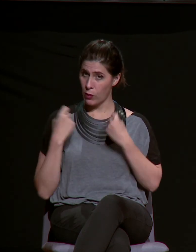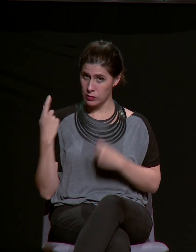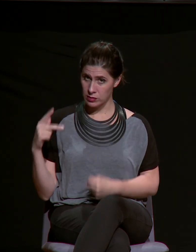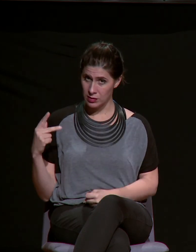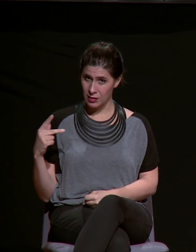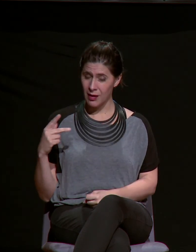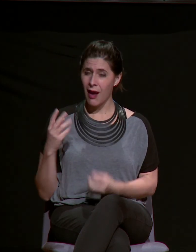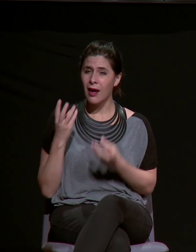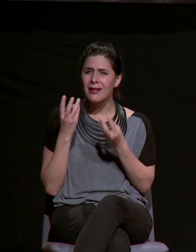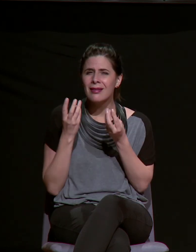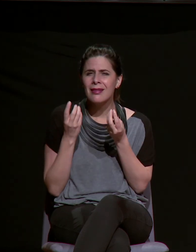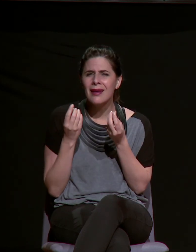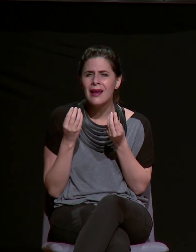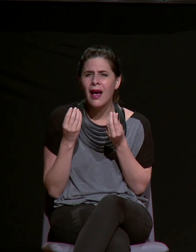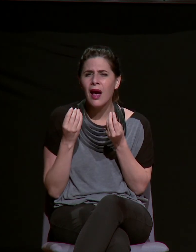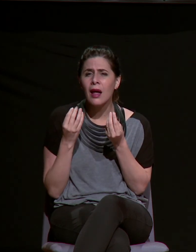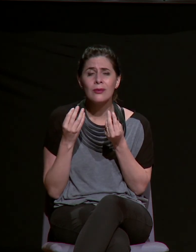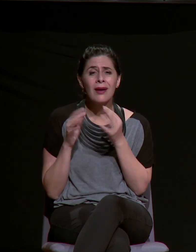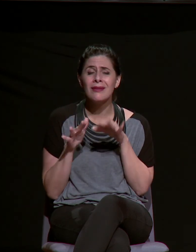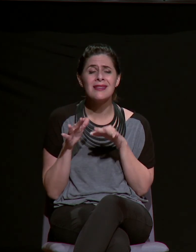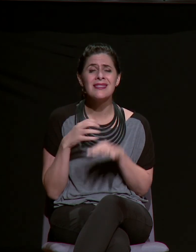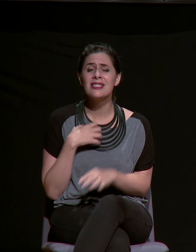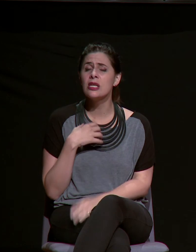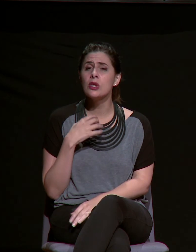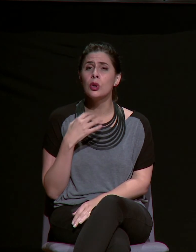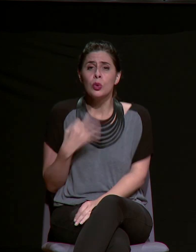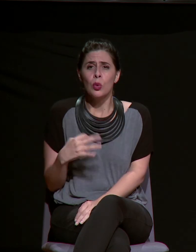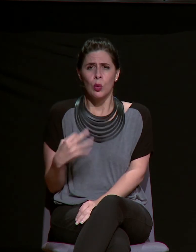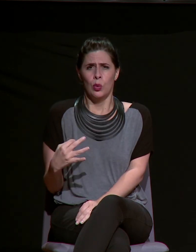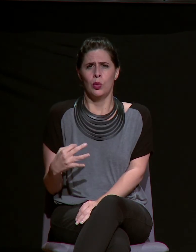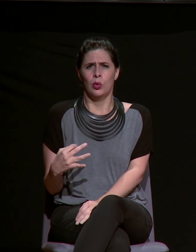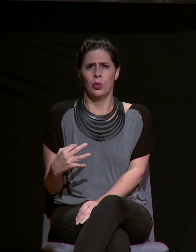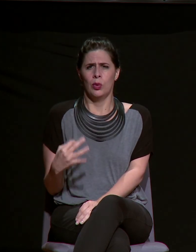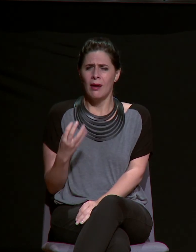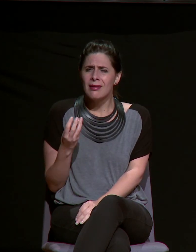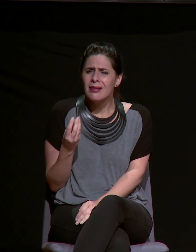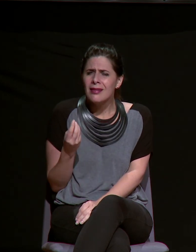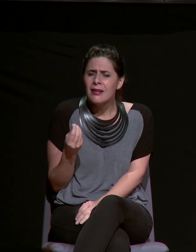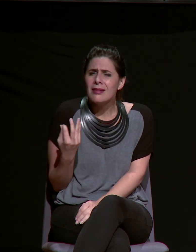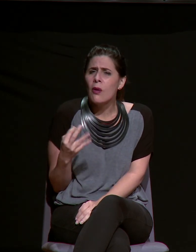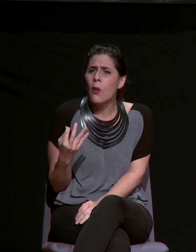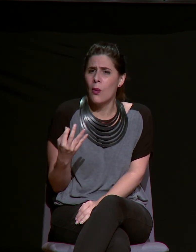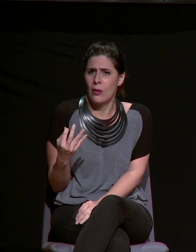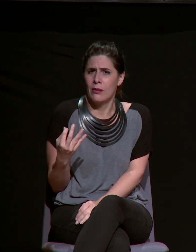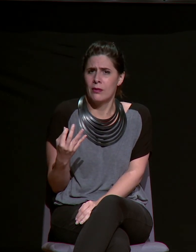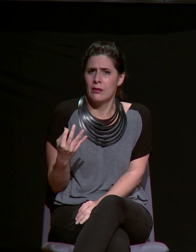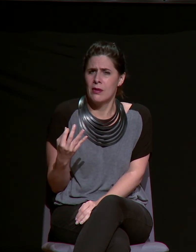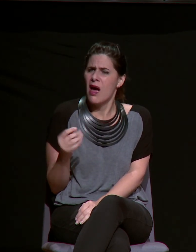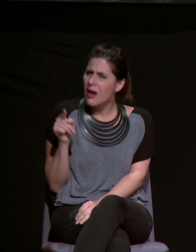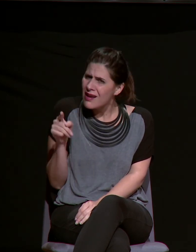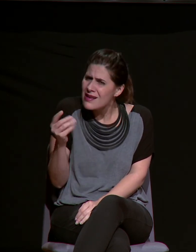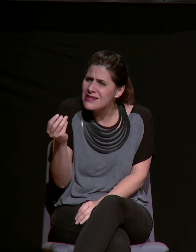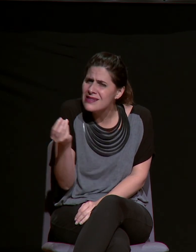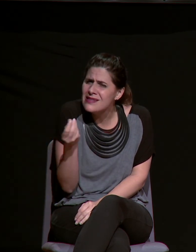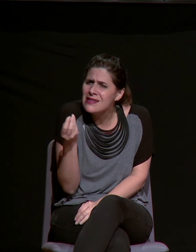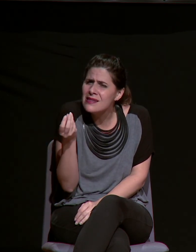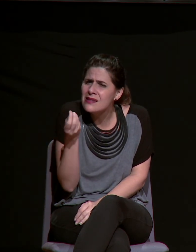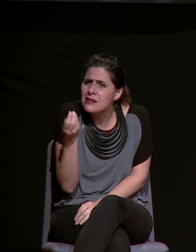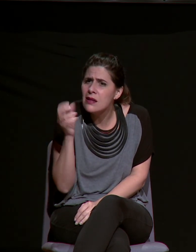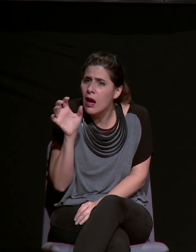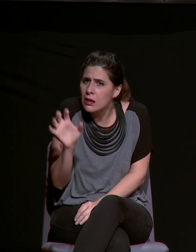até dói. Dói porque eu fico pensando, será que ele é uma pessoa tão sensível assim? Ou ele